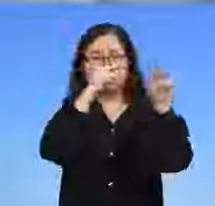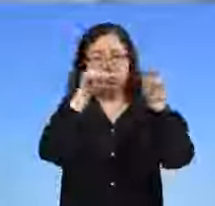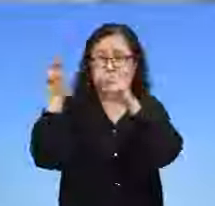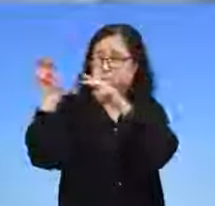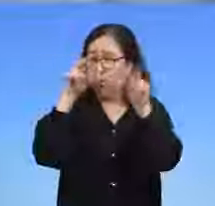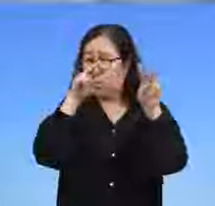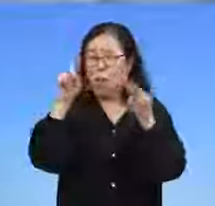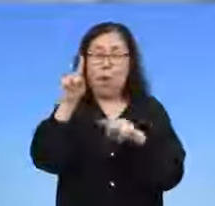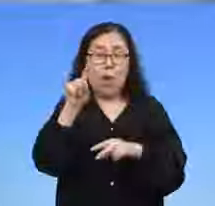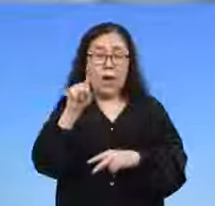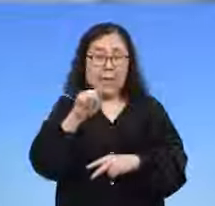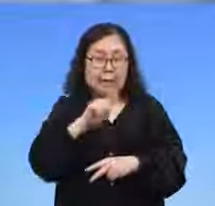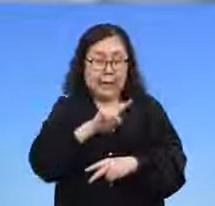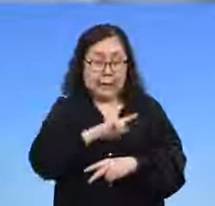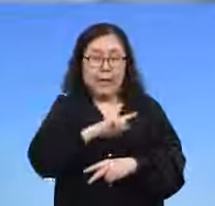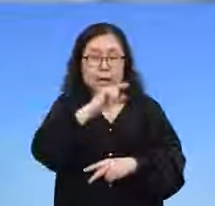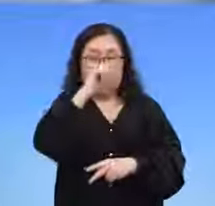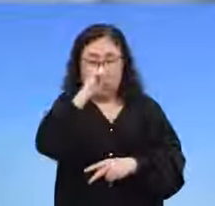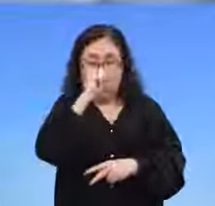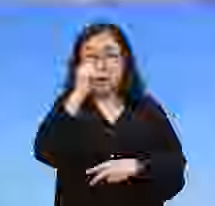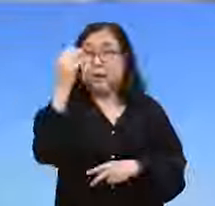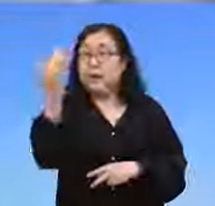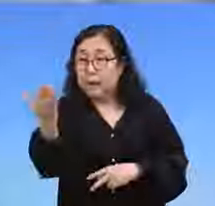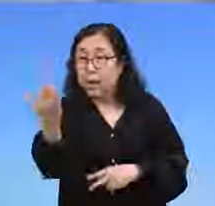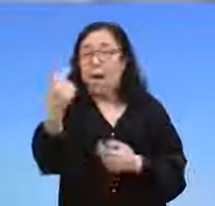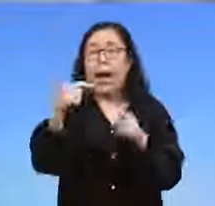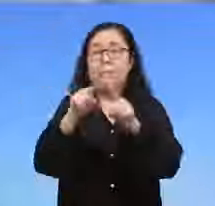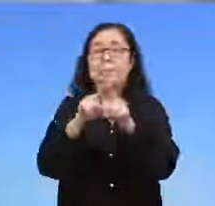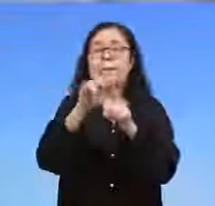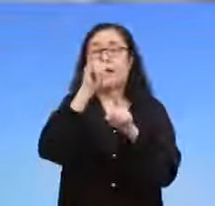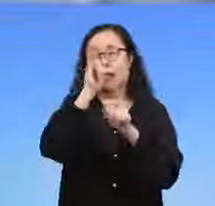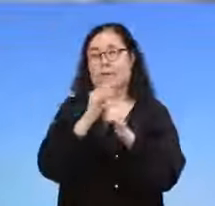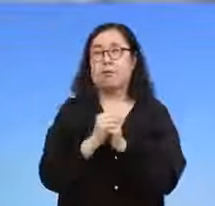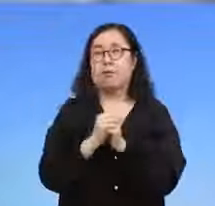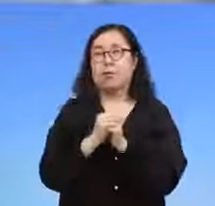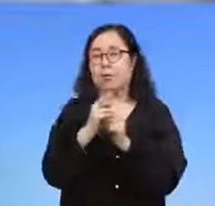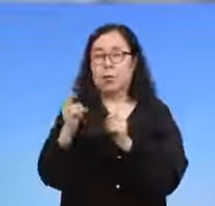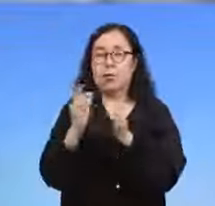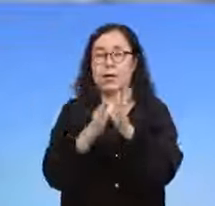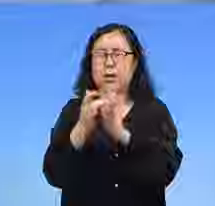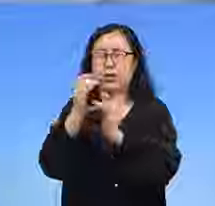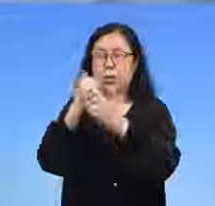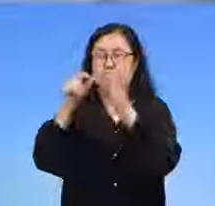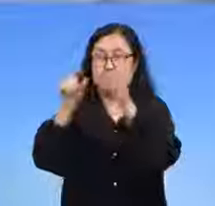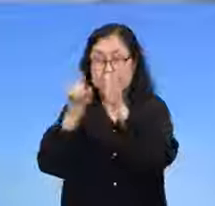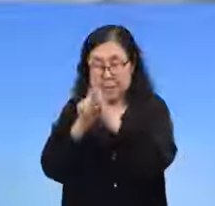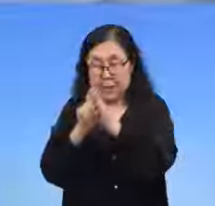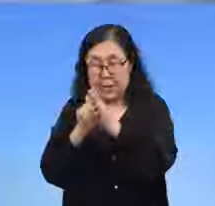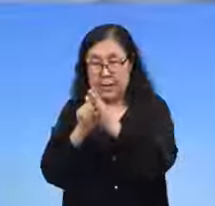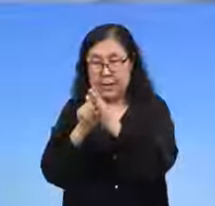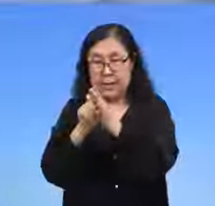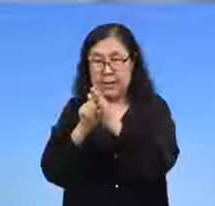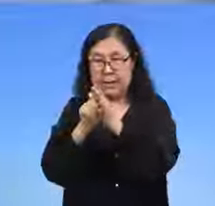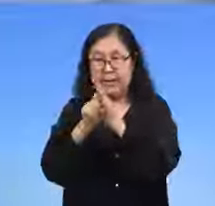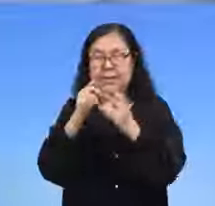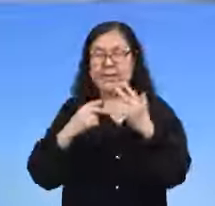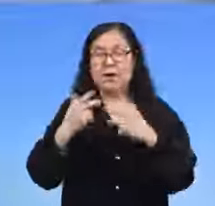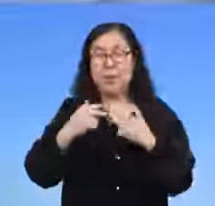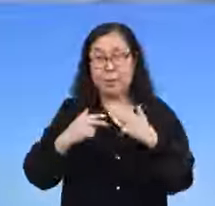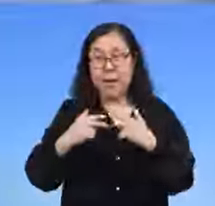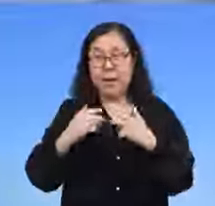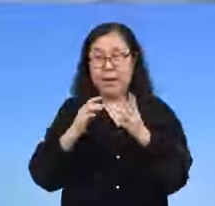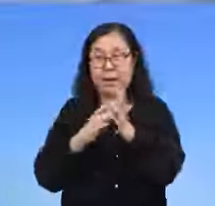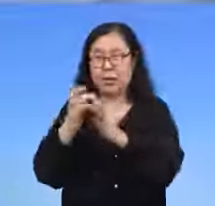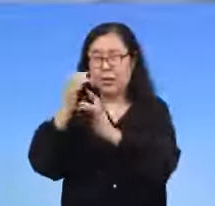이리저리 둘러봐도 제일 좋은 건 그대와 함께 있는 것. 예수 믿는 묘미가 이거 아닙니까? 임마누엘 되시는 주님이